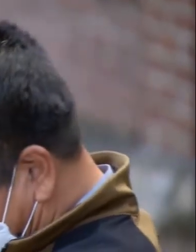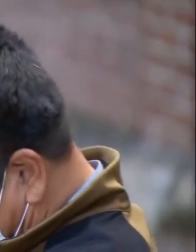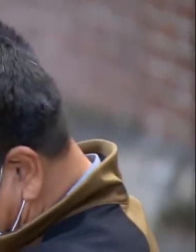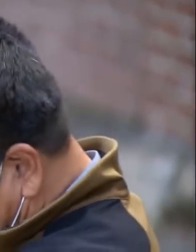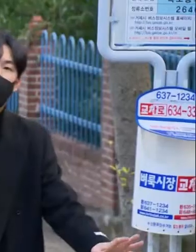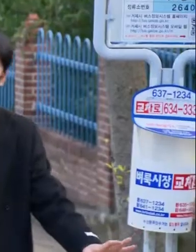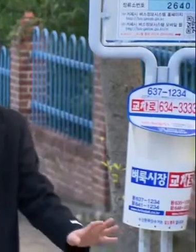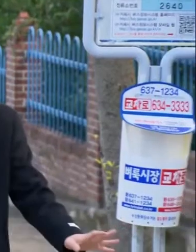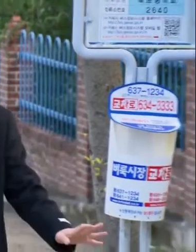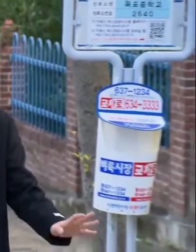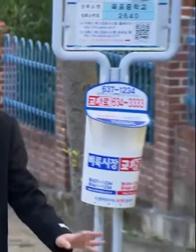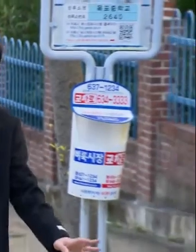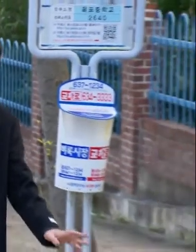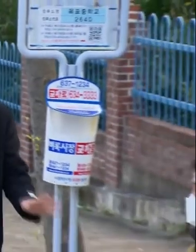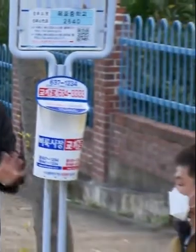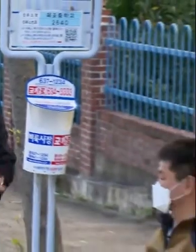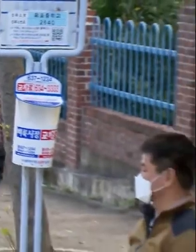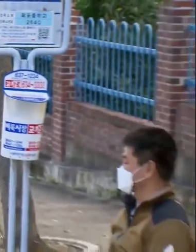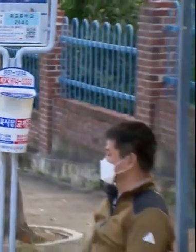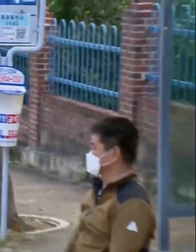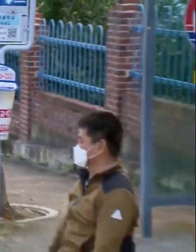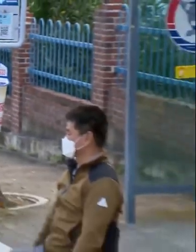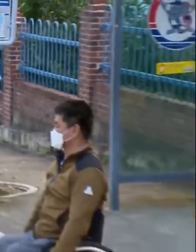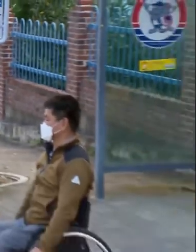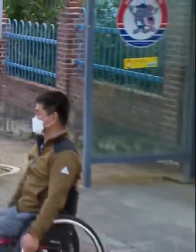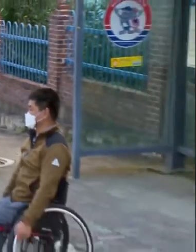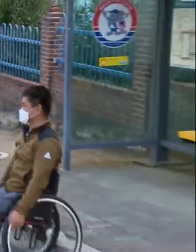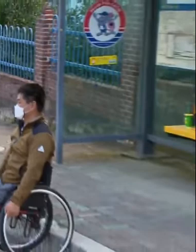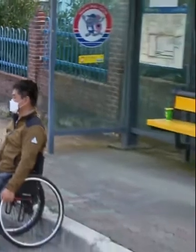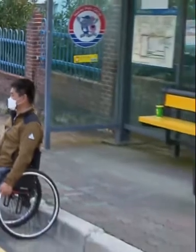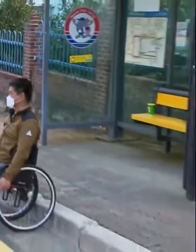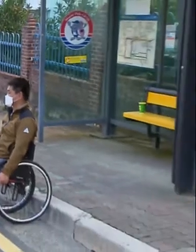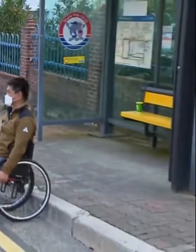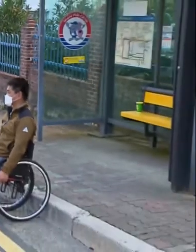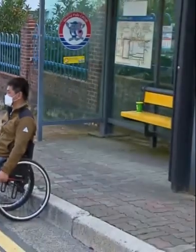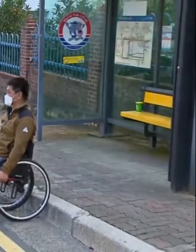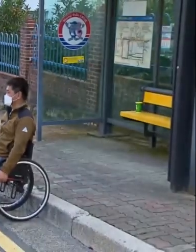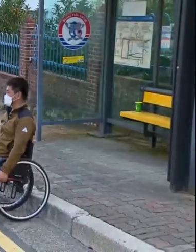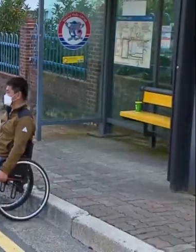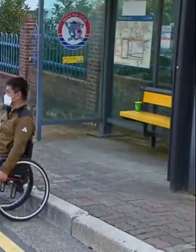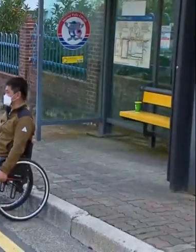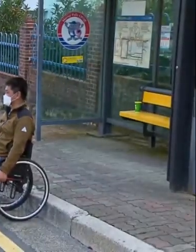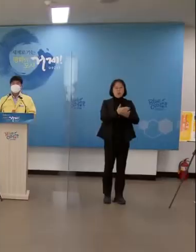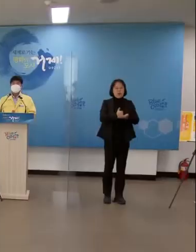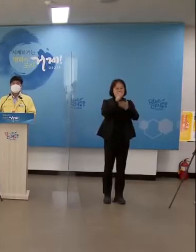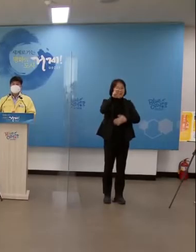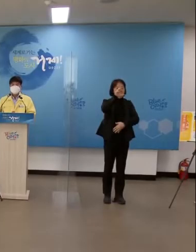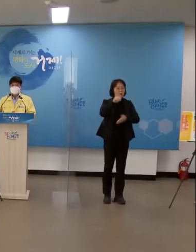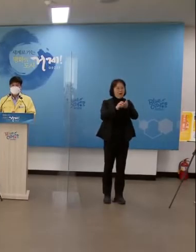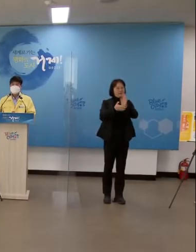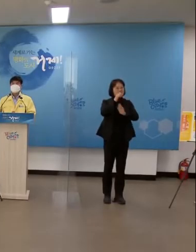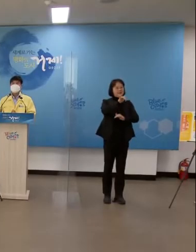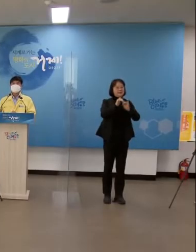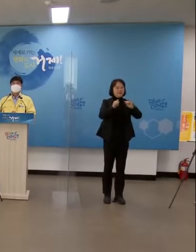이어집니다. 보시다시피 보도블럭이 높아서 저상버스를 이용하더라도 이렇게 위험하게 차도에서 기다릴 수밖에 없습니다.